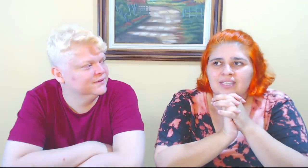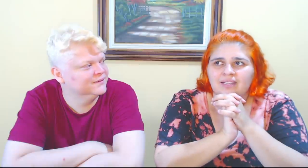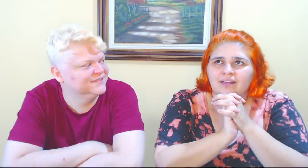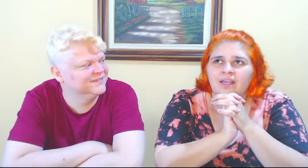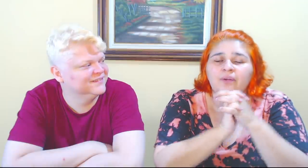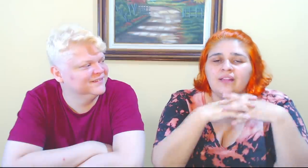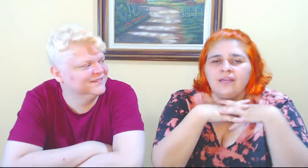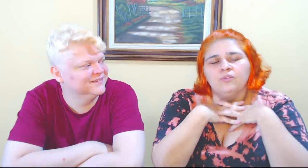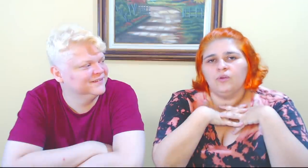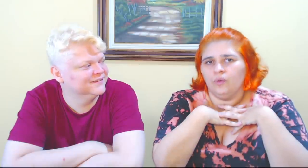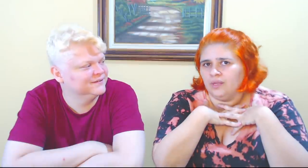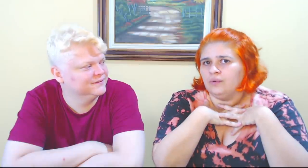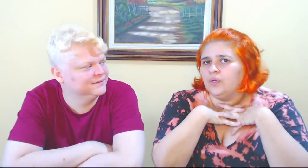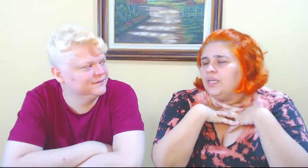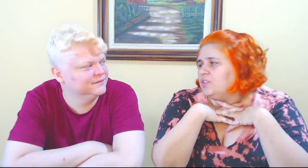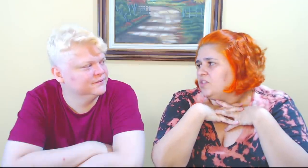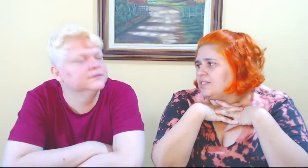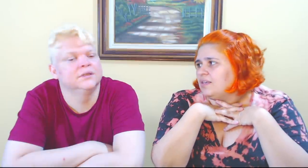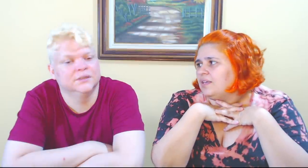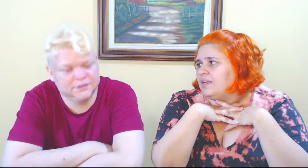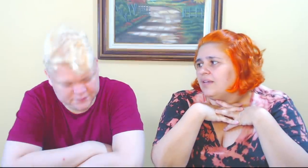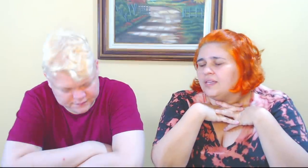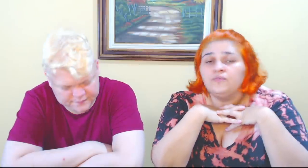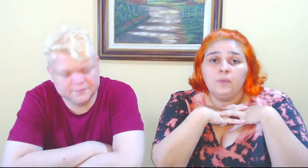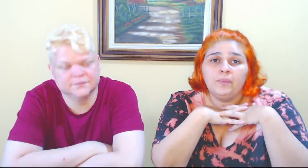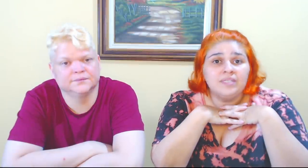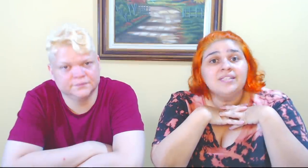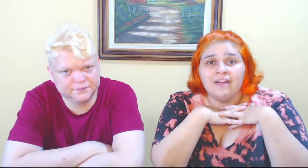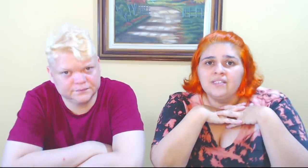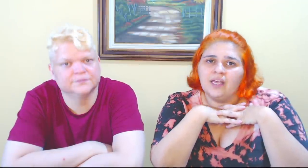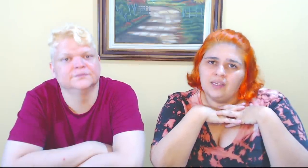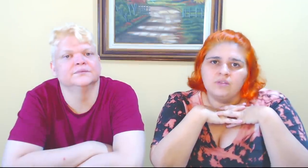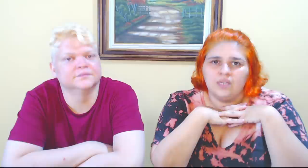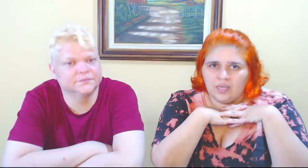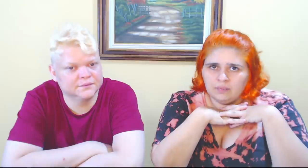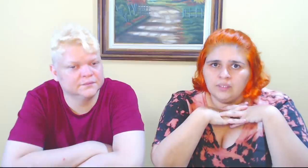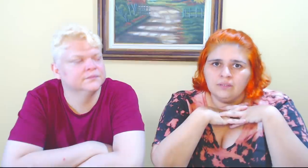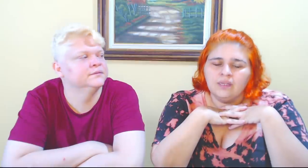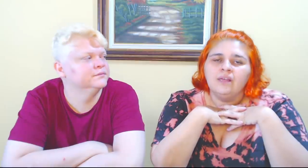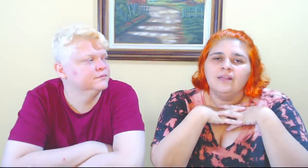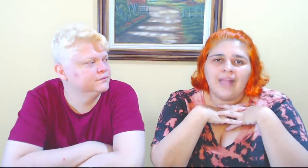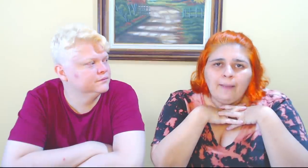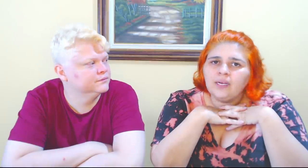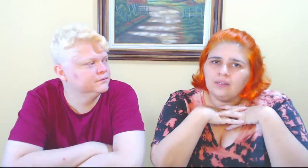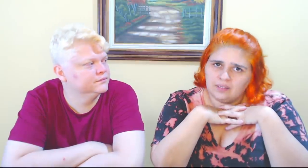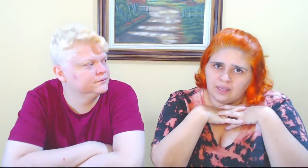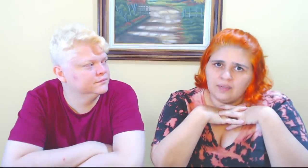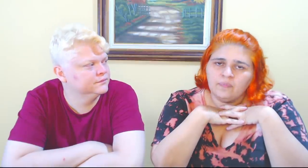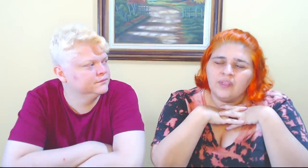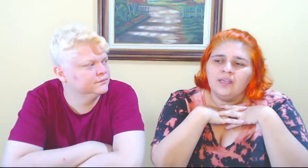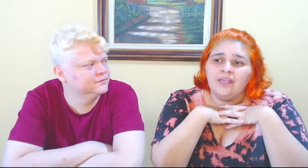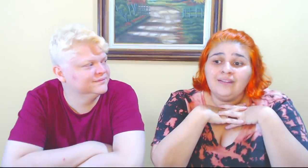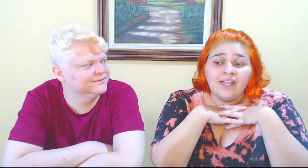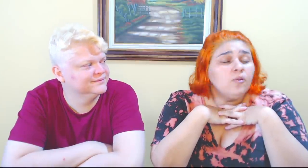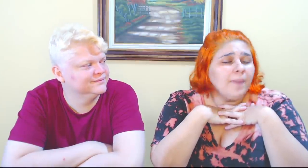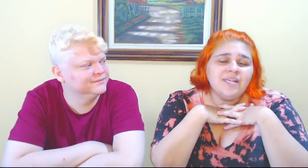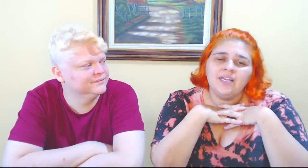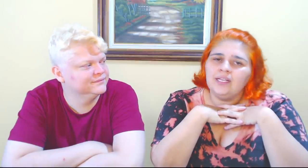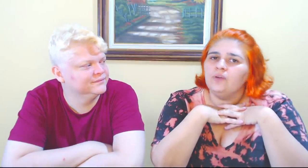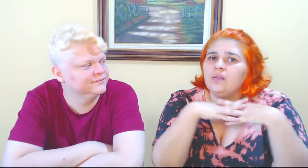Eu entendo o Nolan Quando ele disse que Esse filme precisava Sair no cinema Dá pra entender E entendo mais ainda Quando ele